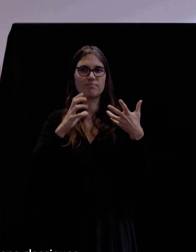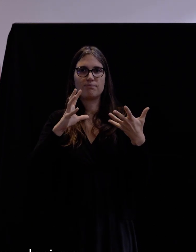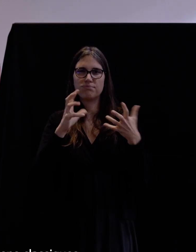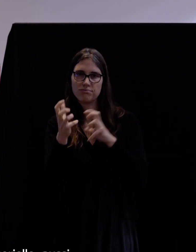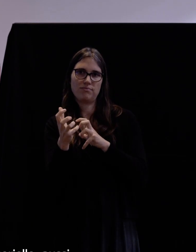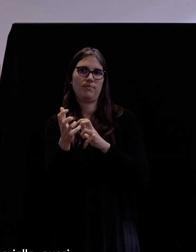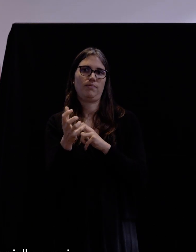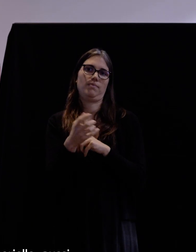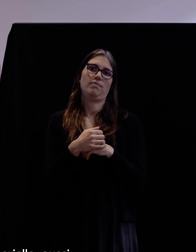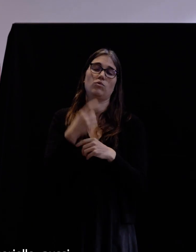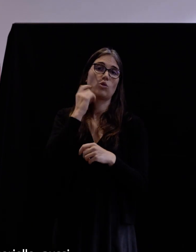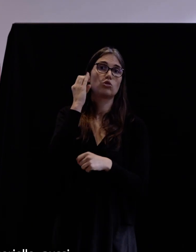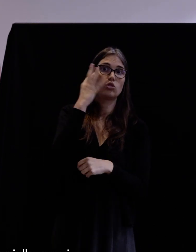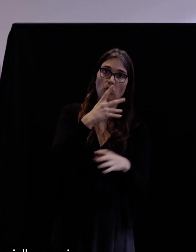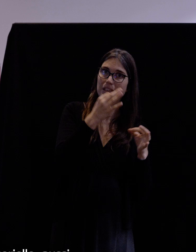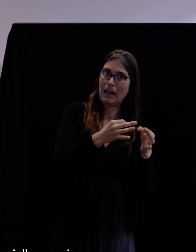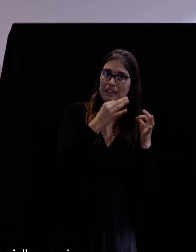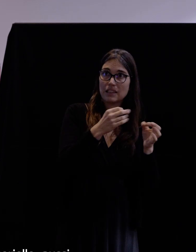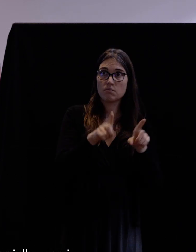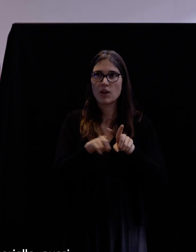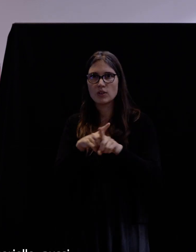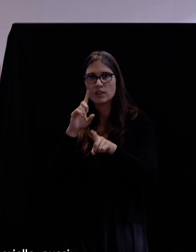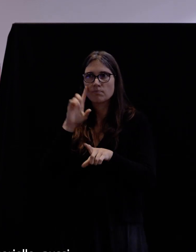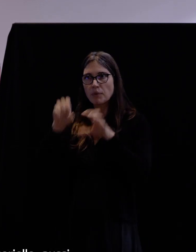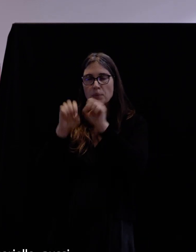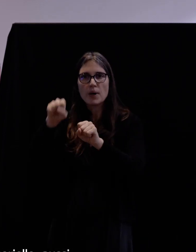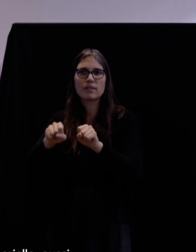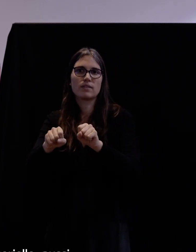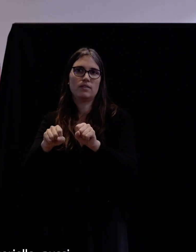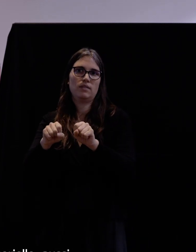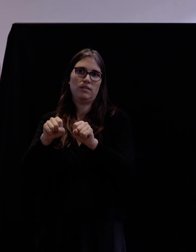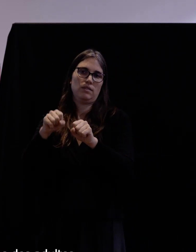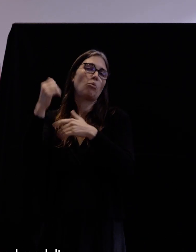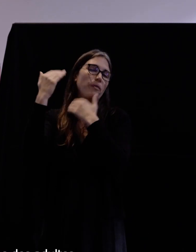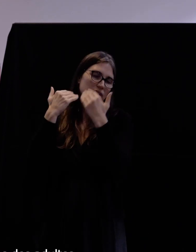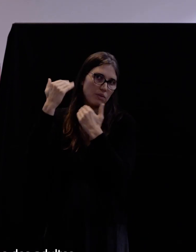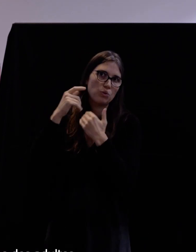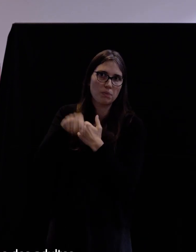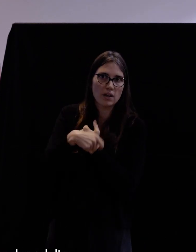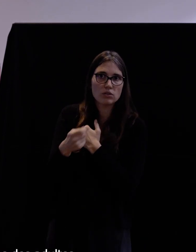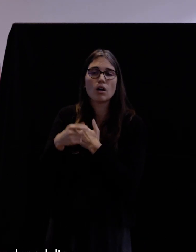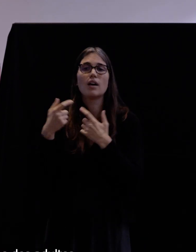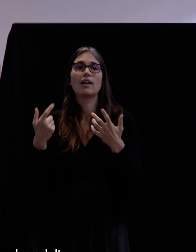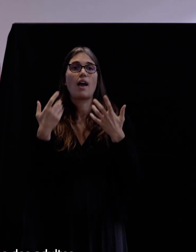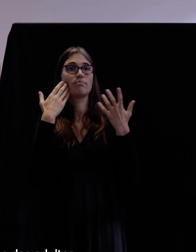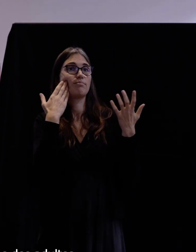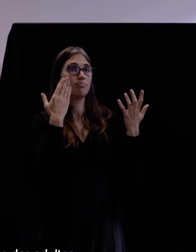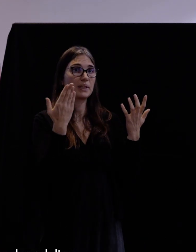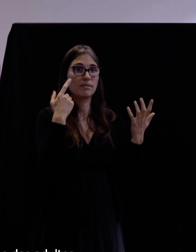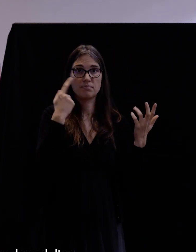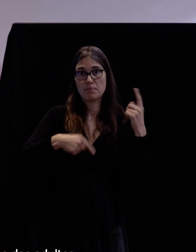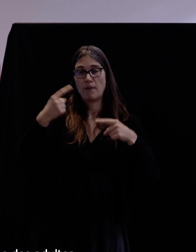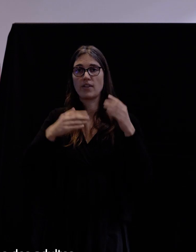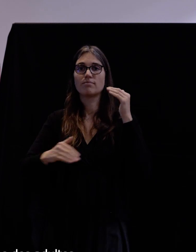mais aussi la perception sensorielle, aussi probablement le vestibule, évidemment. Et si nous devenons des